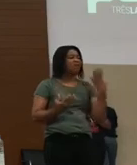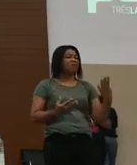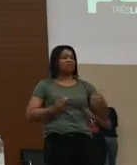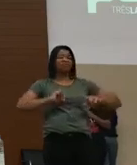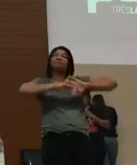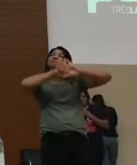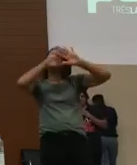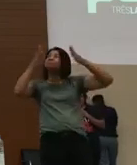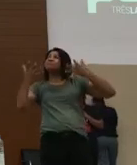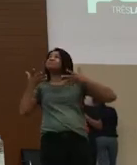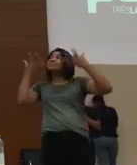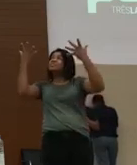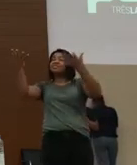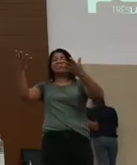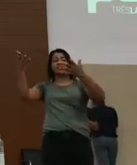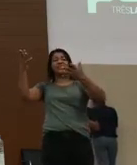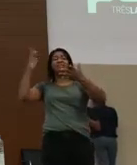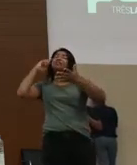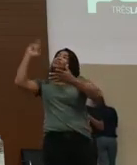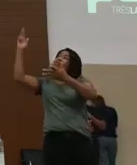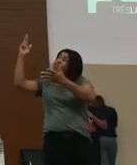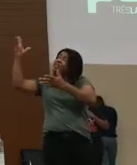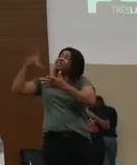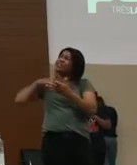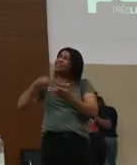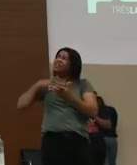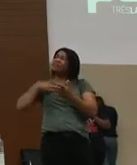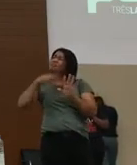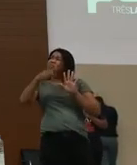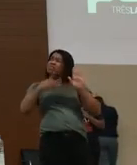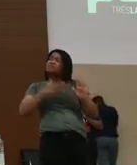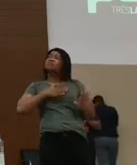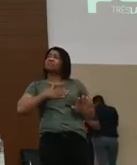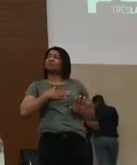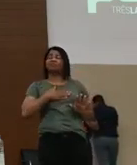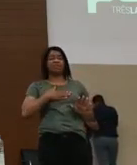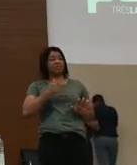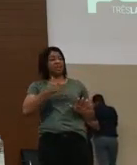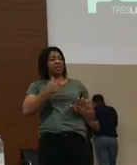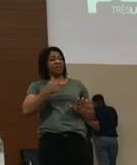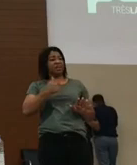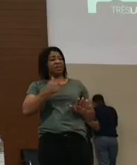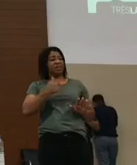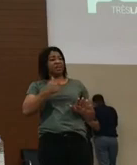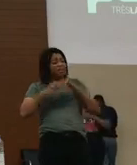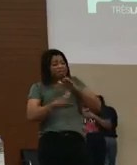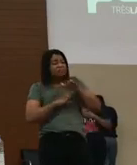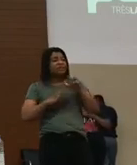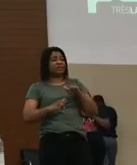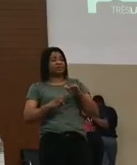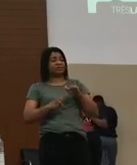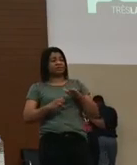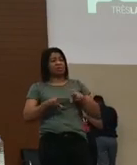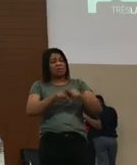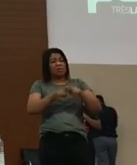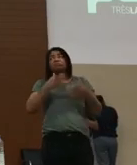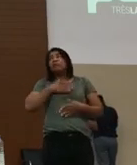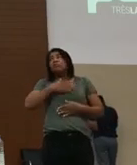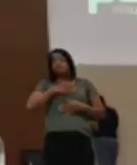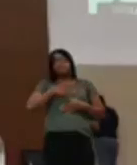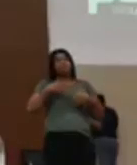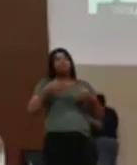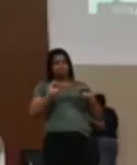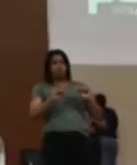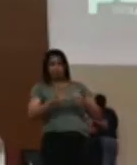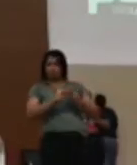Senhor, o Senhor deu uma promessa para mim, de ter uma grande empresa, Senhor. Não seja para a minha vaidade, mas para que